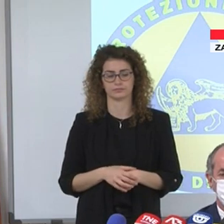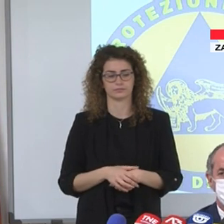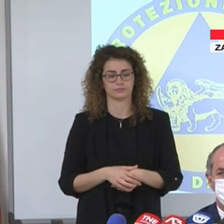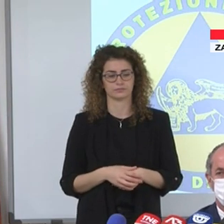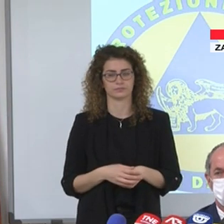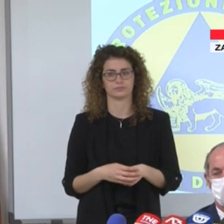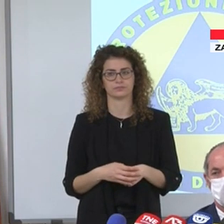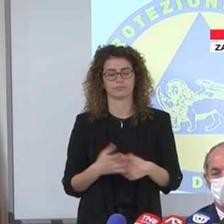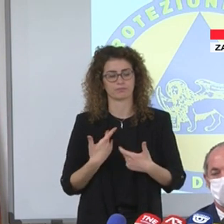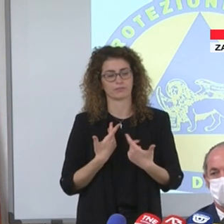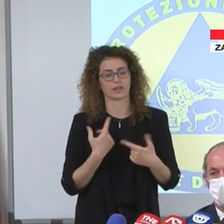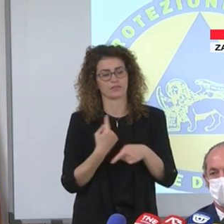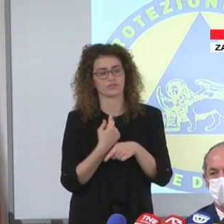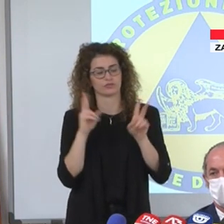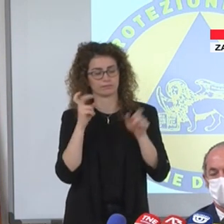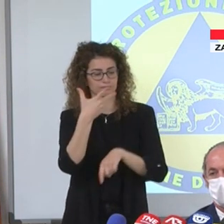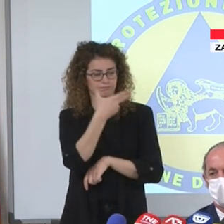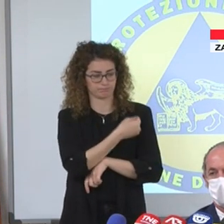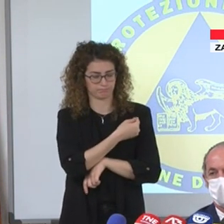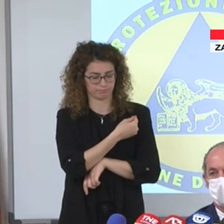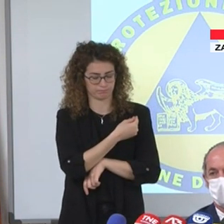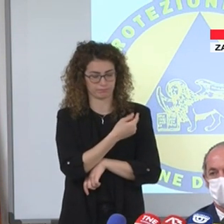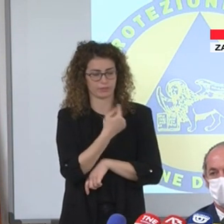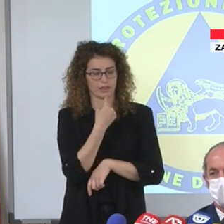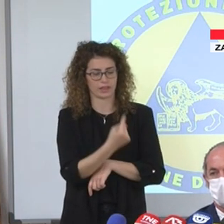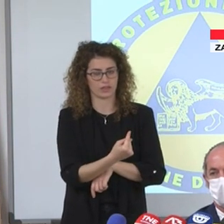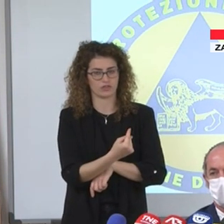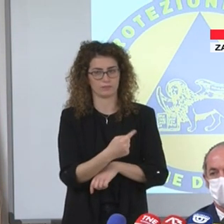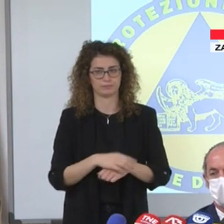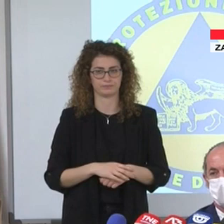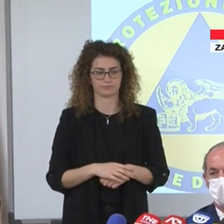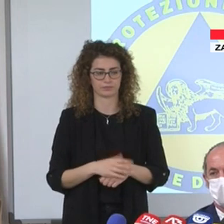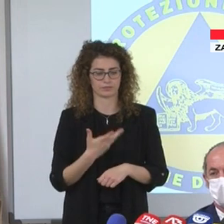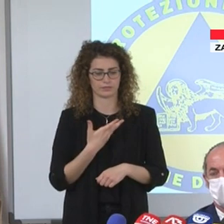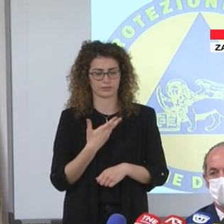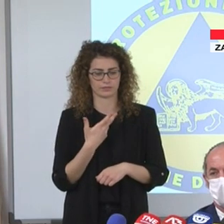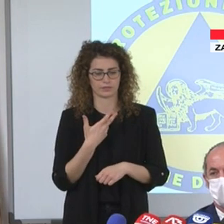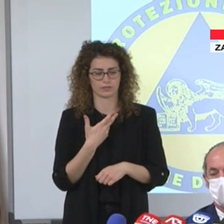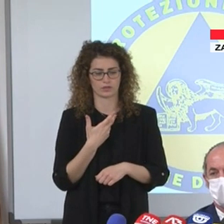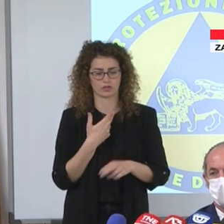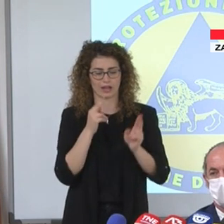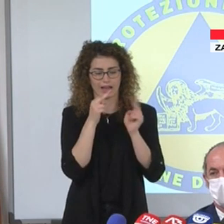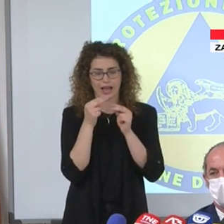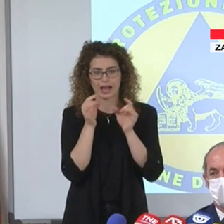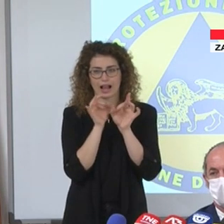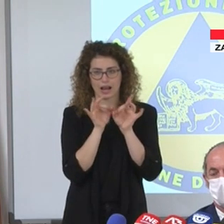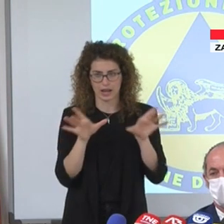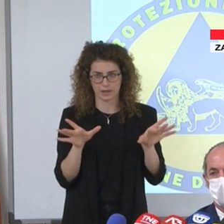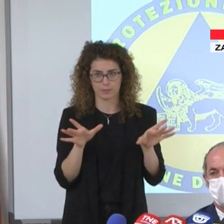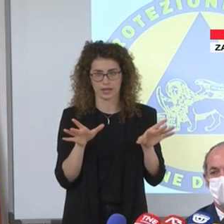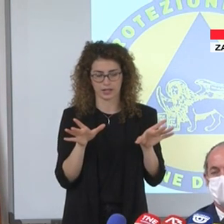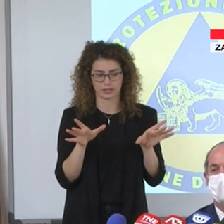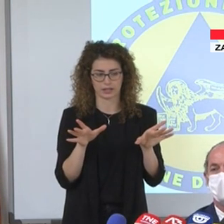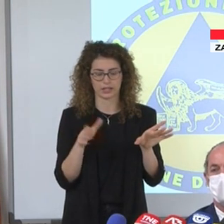Ritorno poi, Presidente, alla questione dei vaccini. Diceva che ci sono tot posti liberi